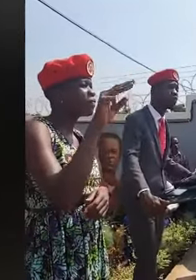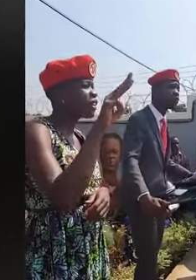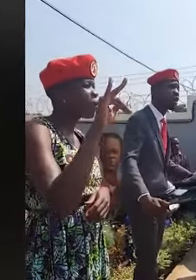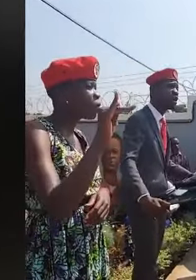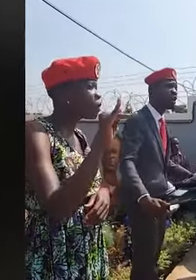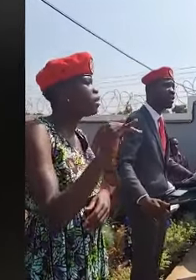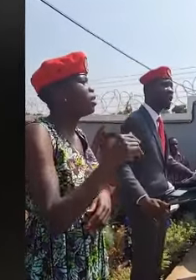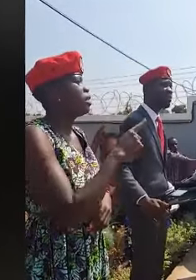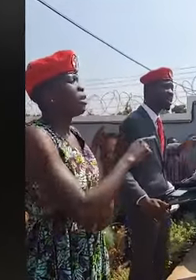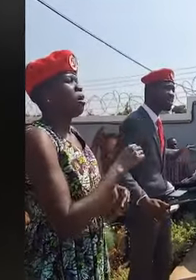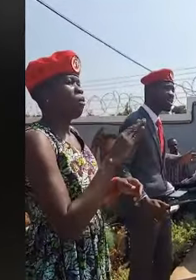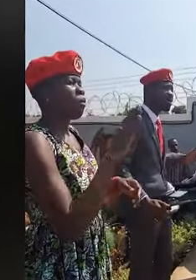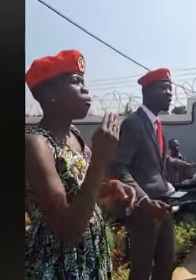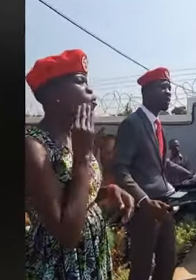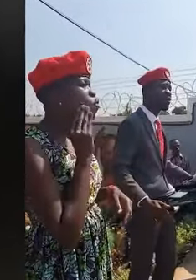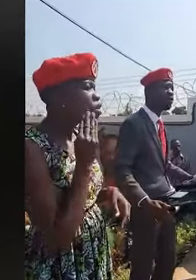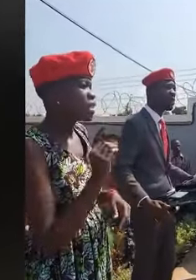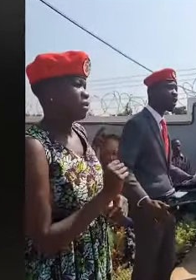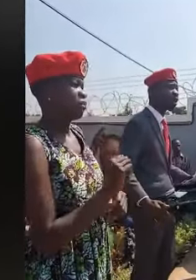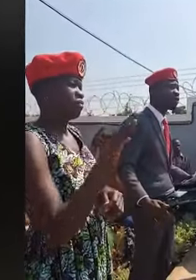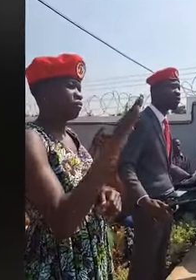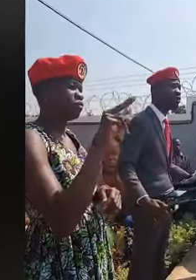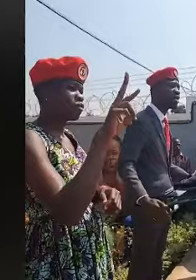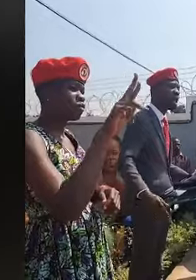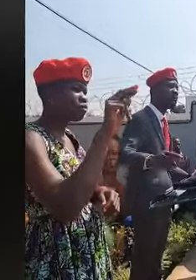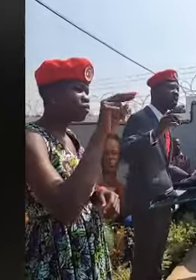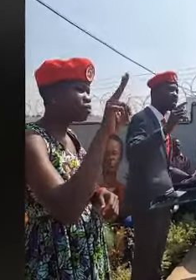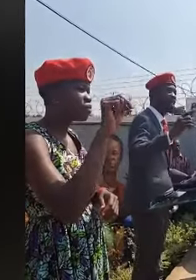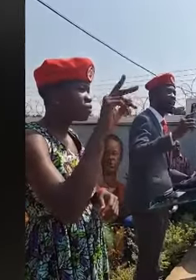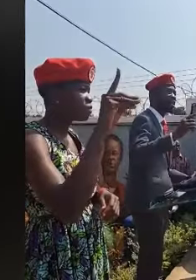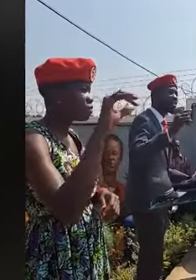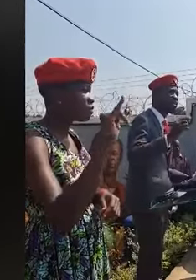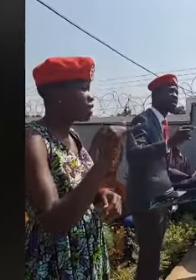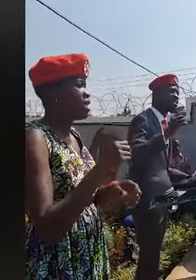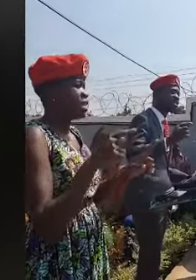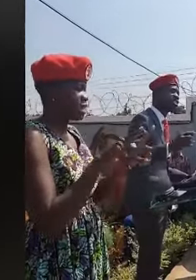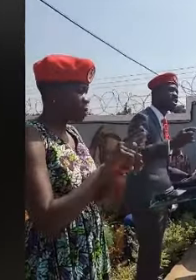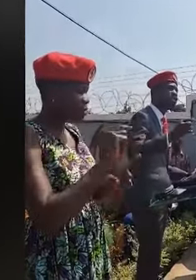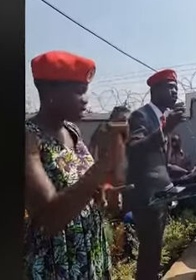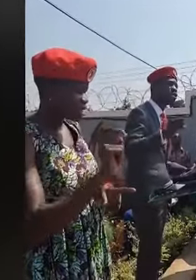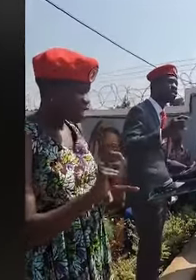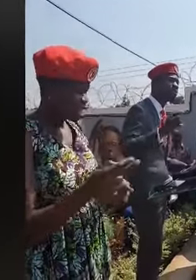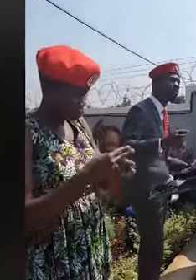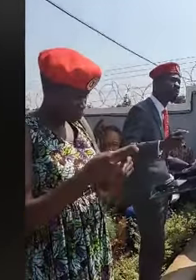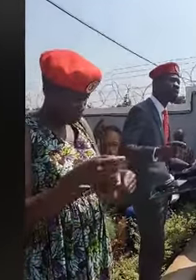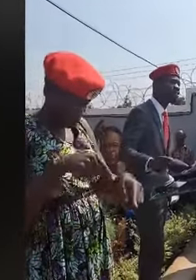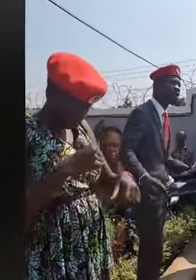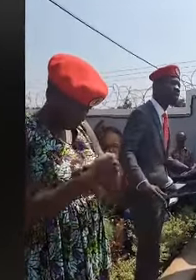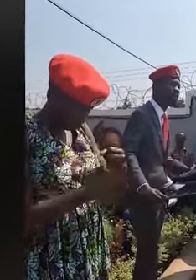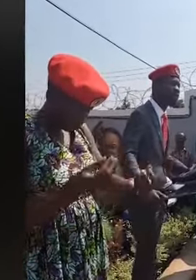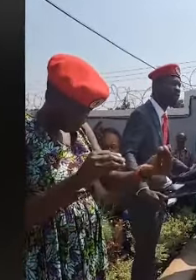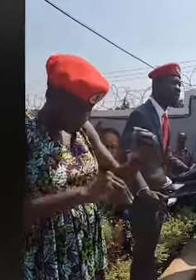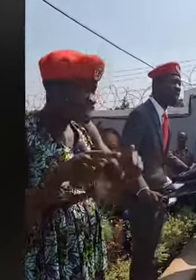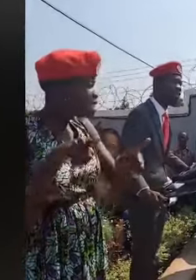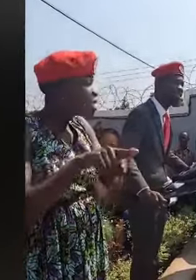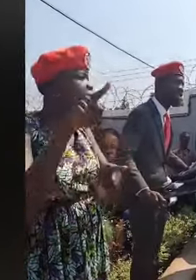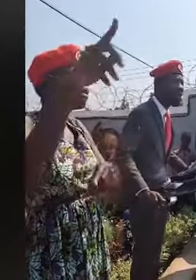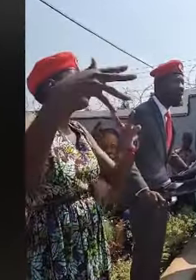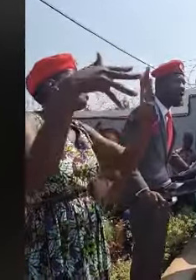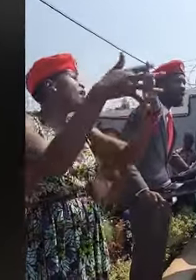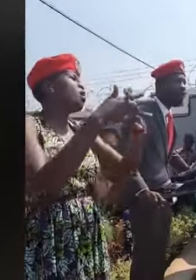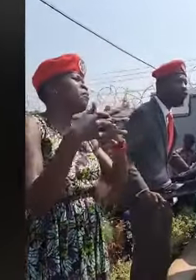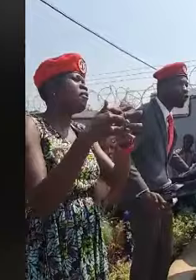waliyo okulonda ab'e Tanzania bagenda kulonda mwaka guno n'America ensi esinze okuyisibwa obubi ekirwadde kya